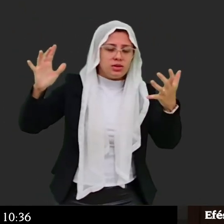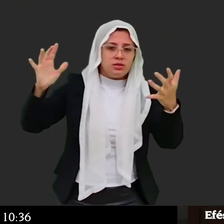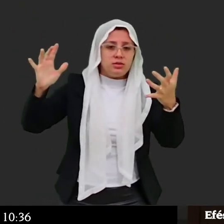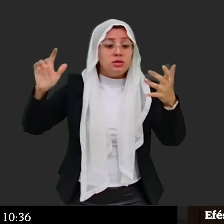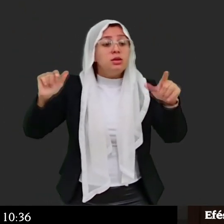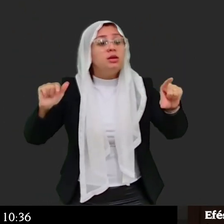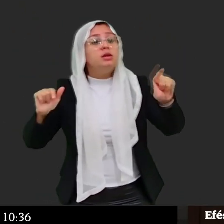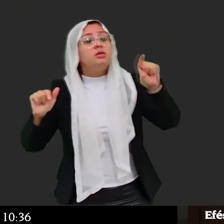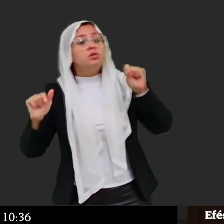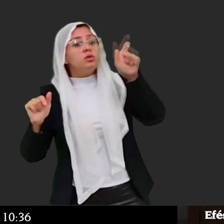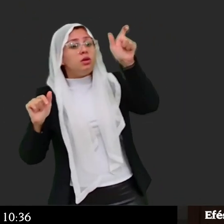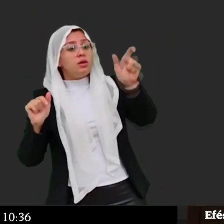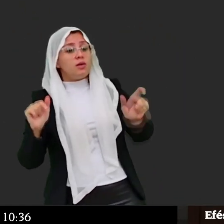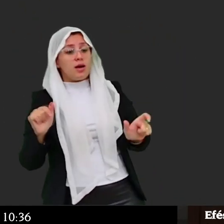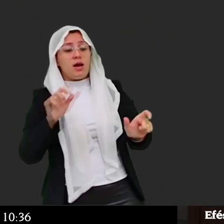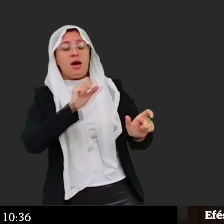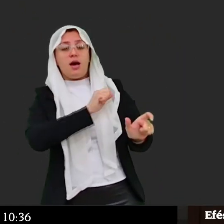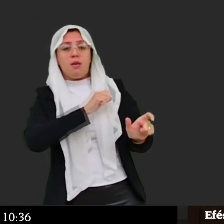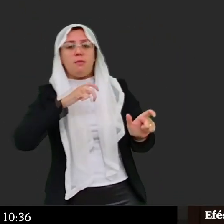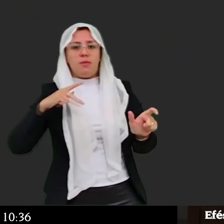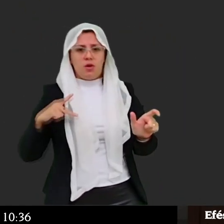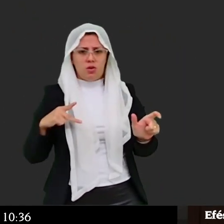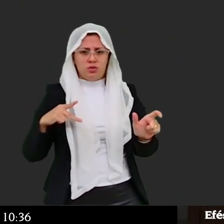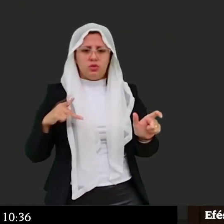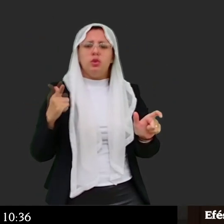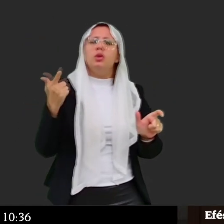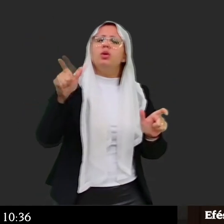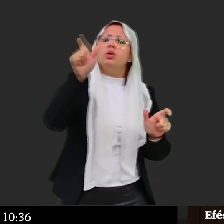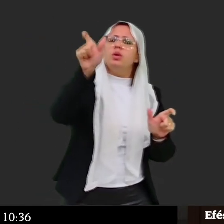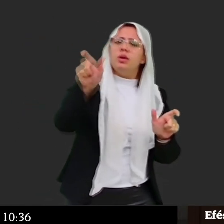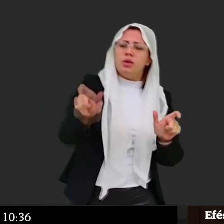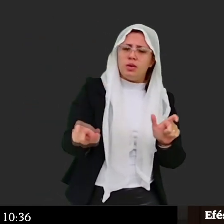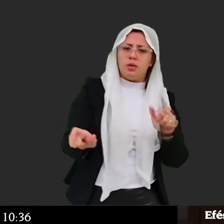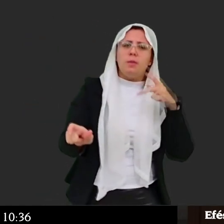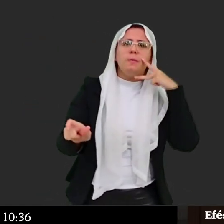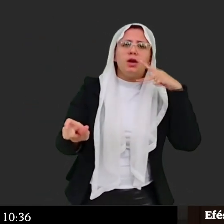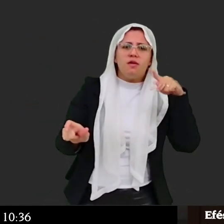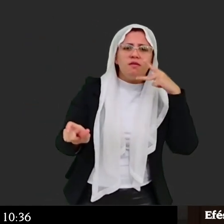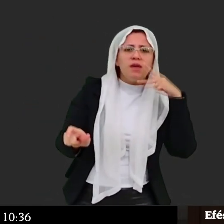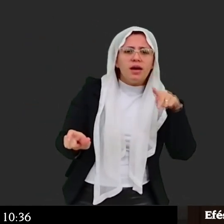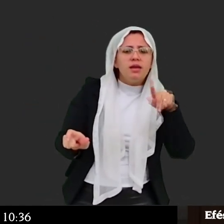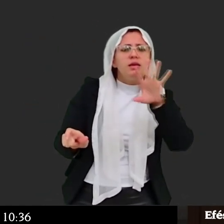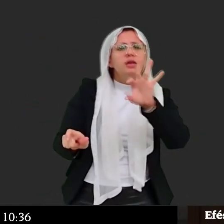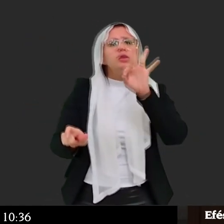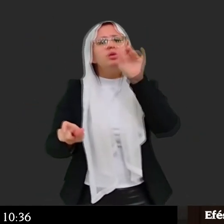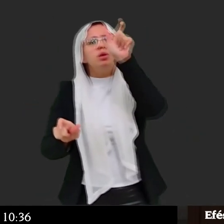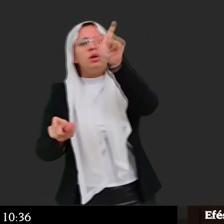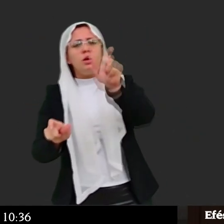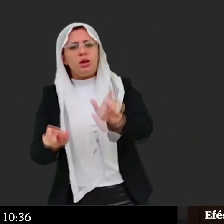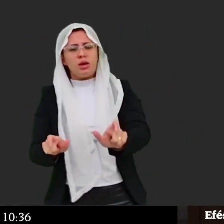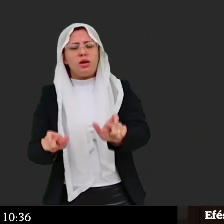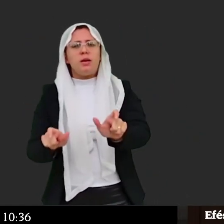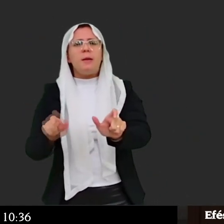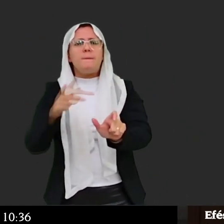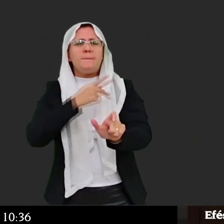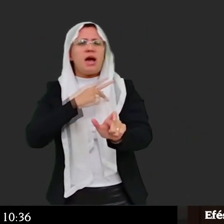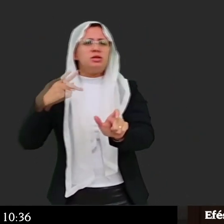outros para profetas, e outros para evangelistas, e outros para pastores e